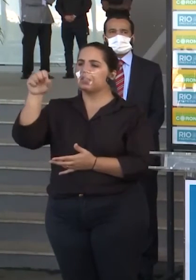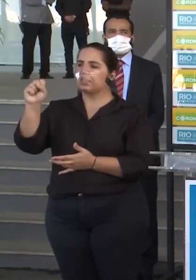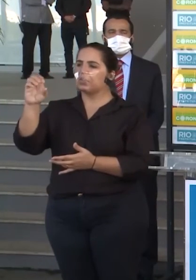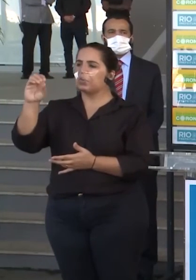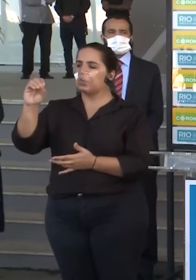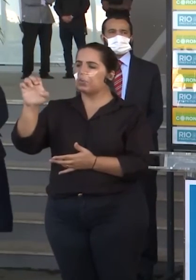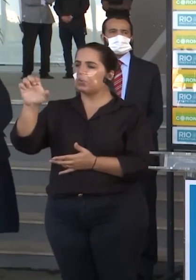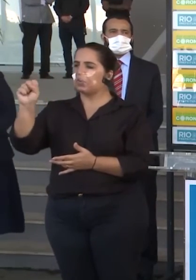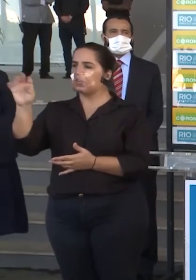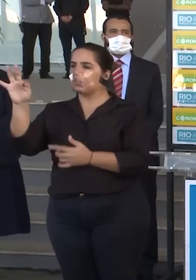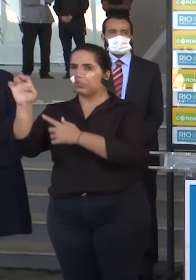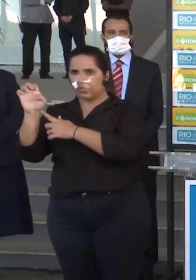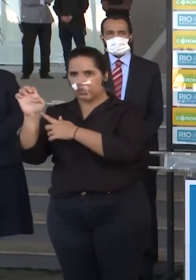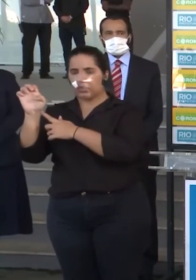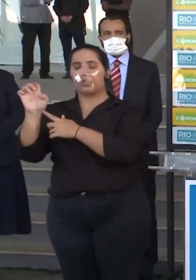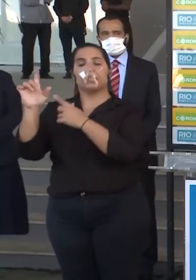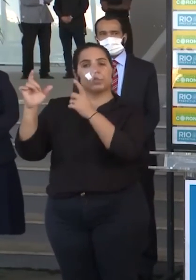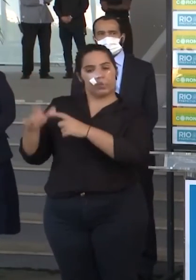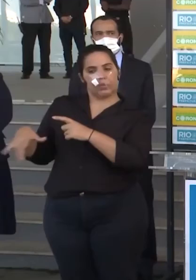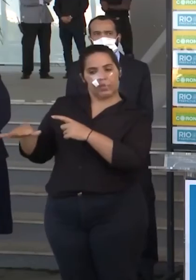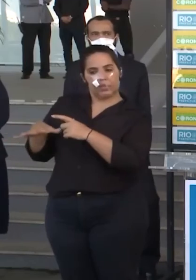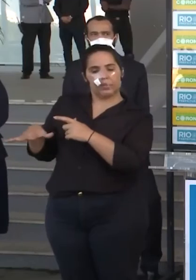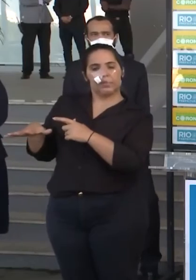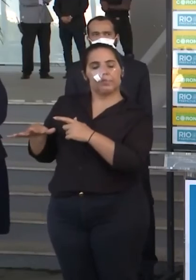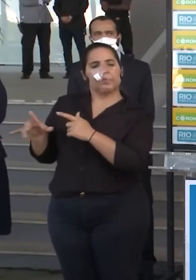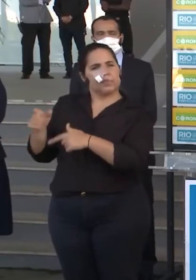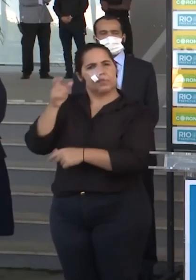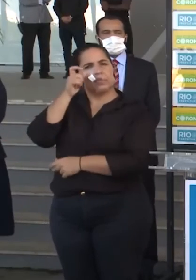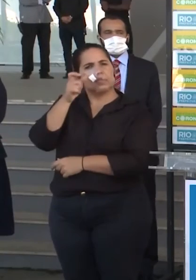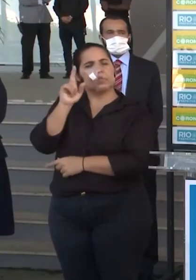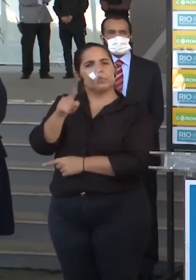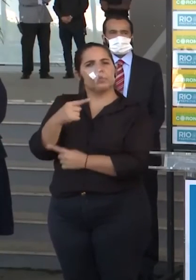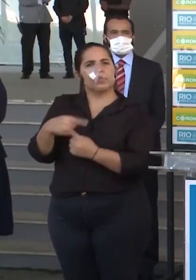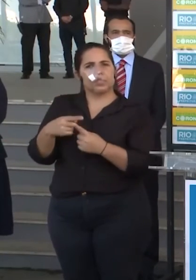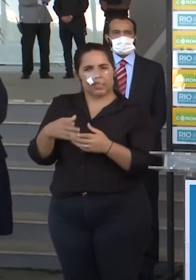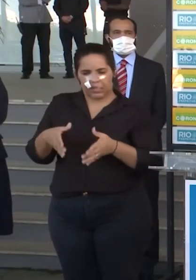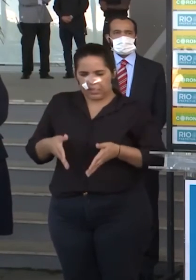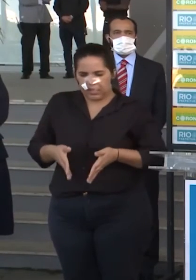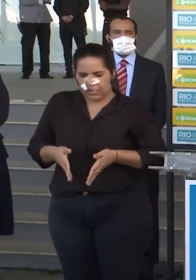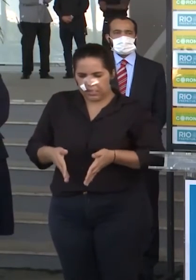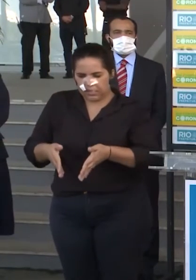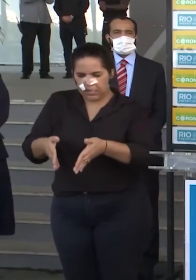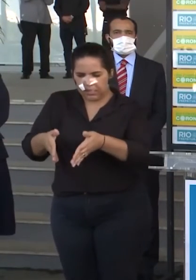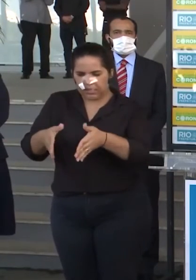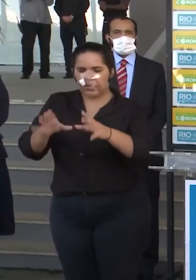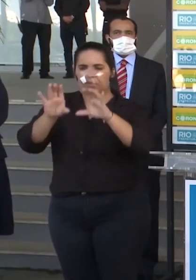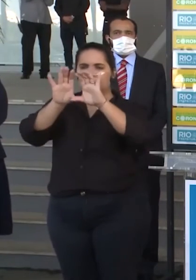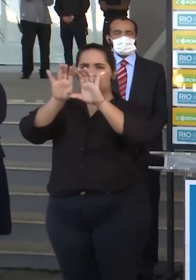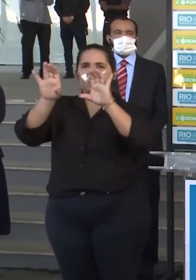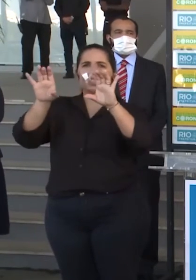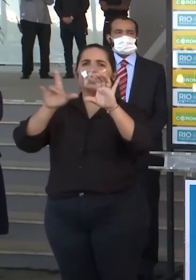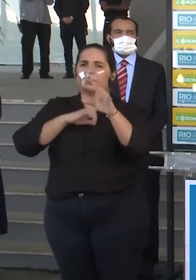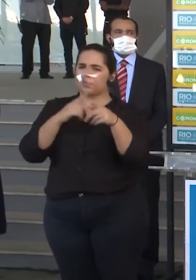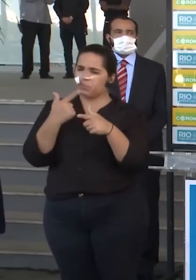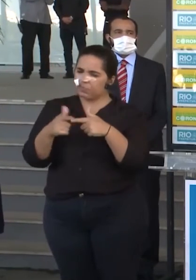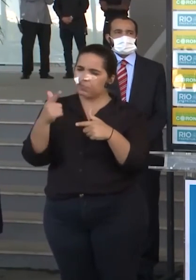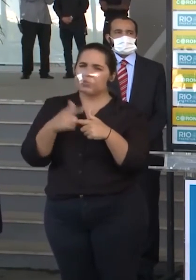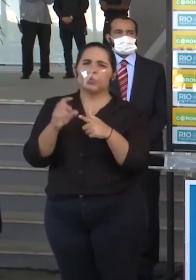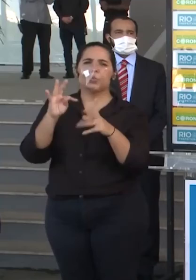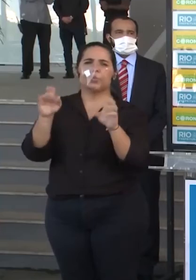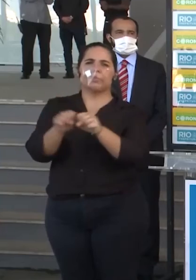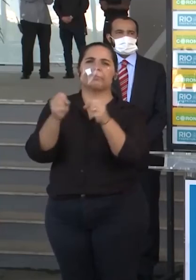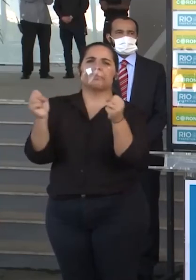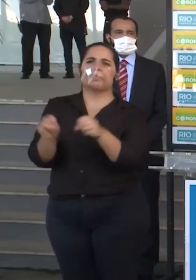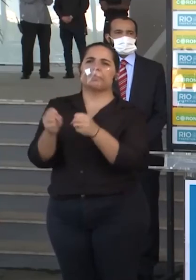Transoeste. A Transoeste é interessante, porque a calha que foi feita, ela está com muitos danos, toda